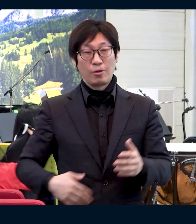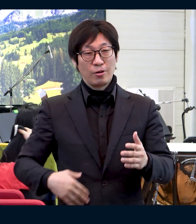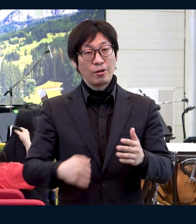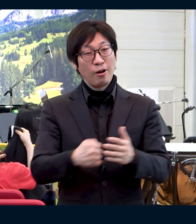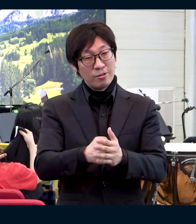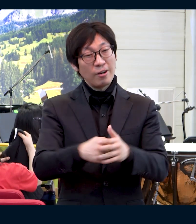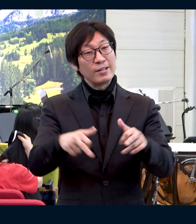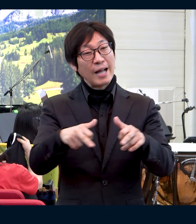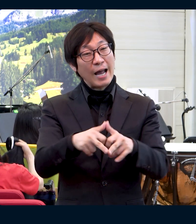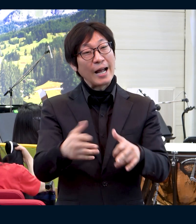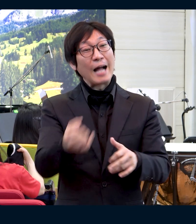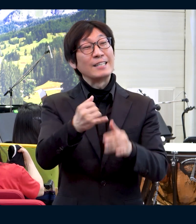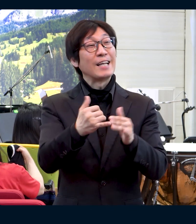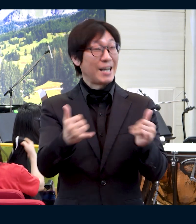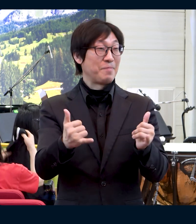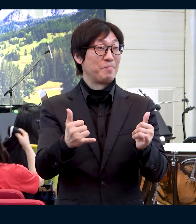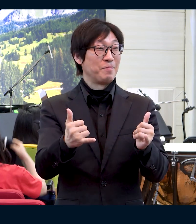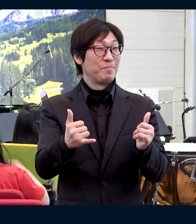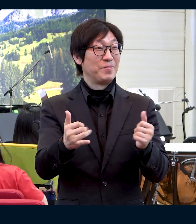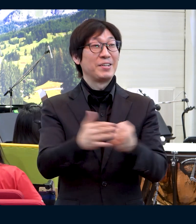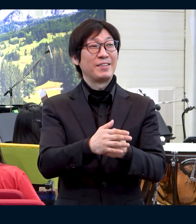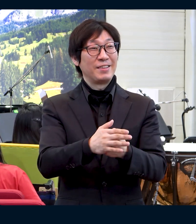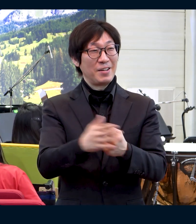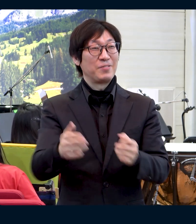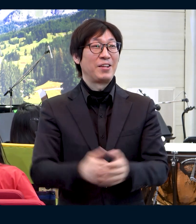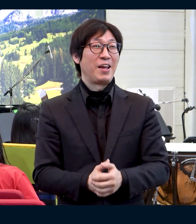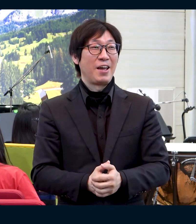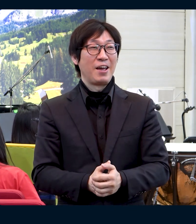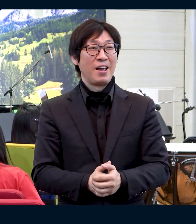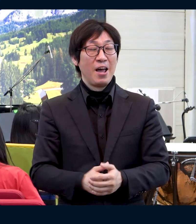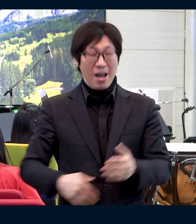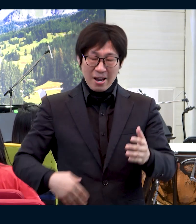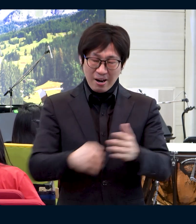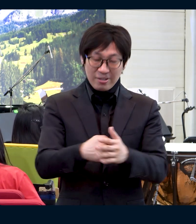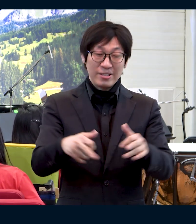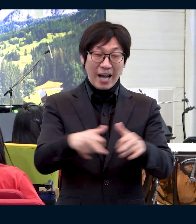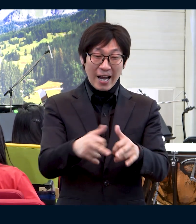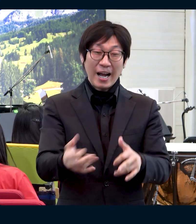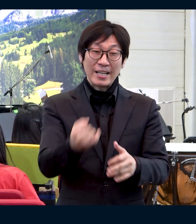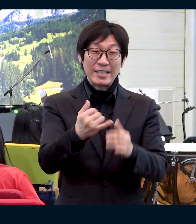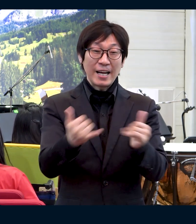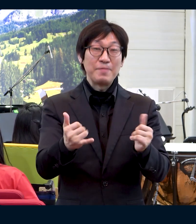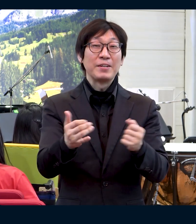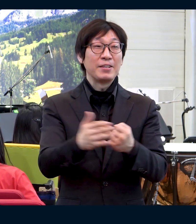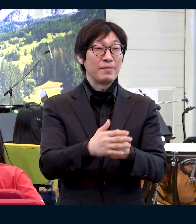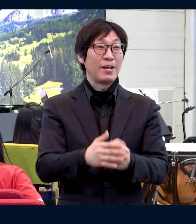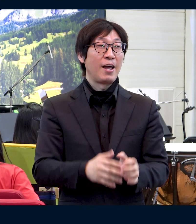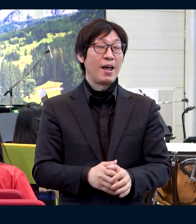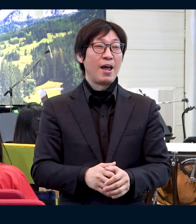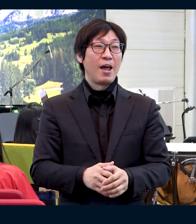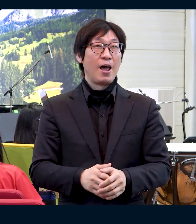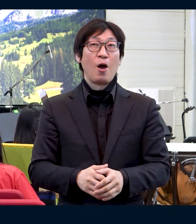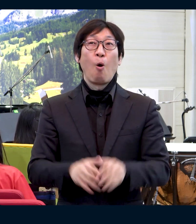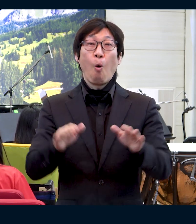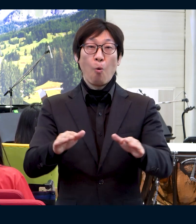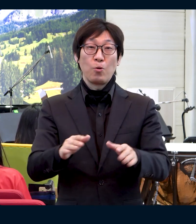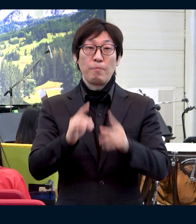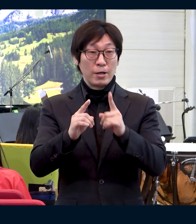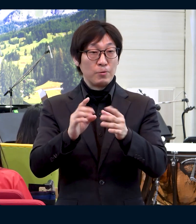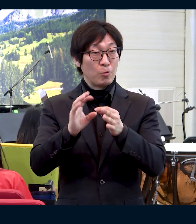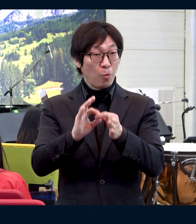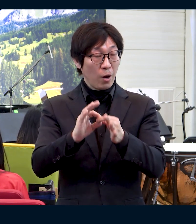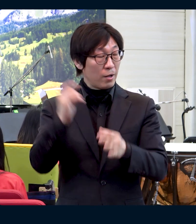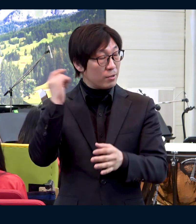결정적 장애가 있으신 분들입니다. 네, 결정 장애가 있으신 분들이기 때문에 하나님 오늘 주시는 말씀을